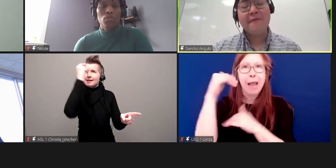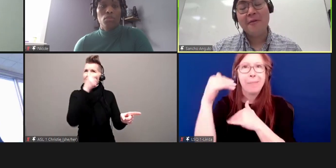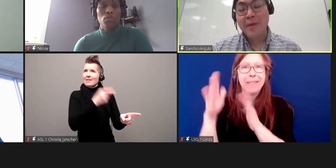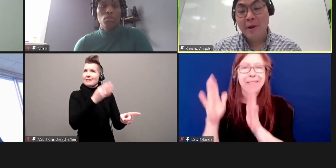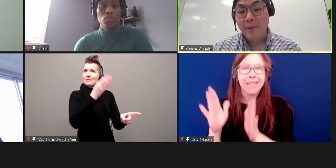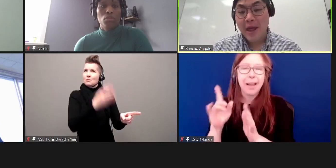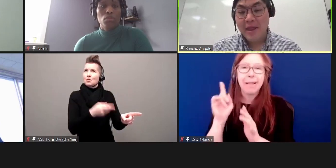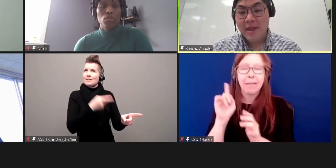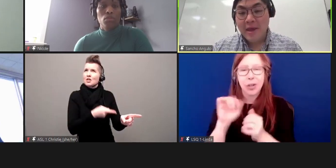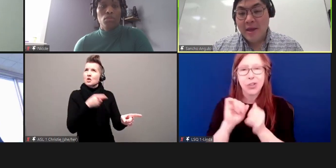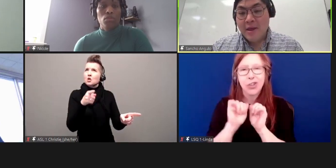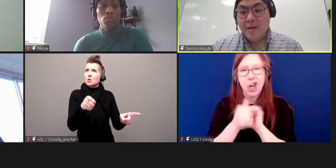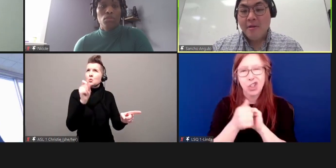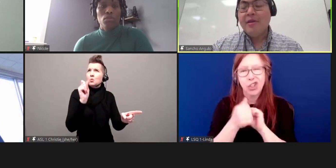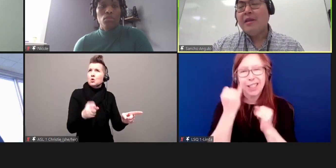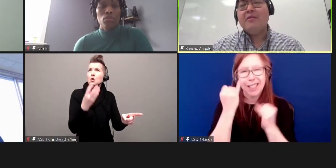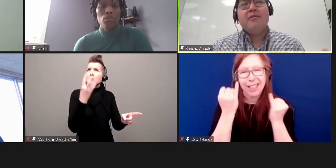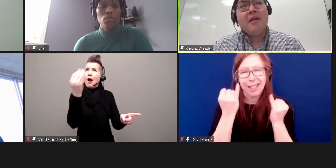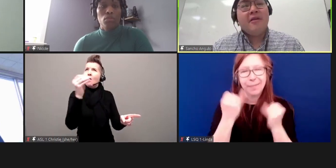à